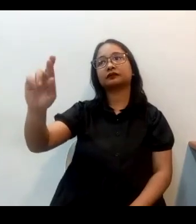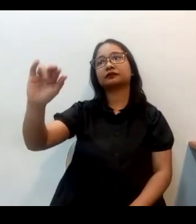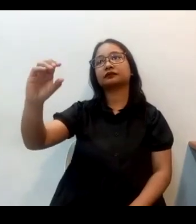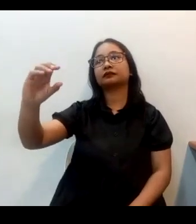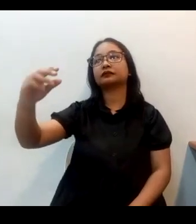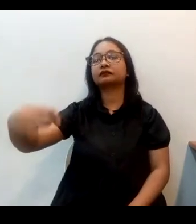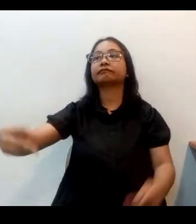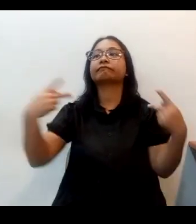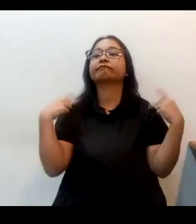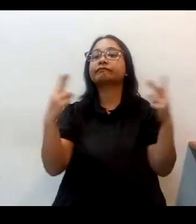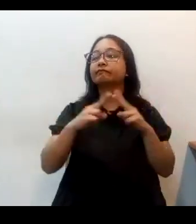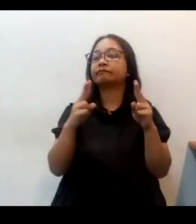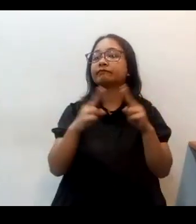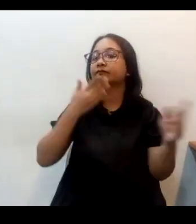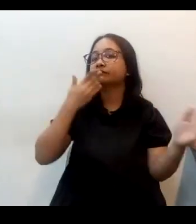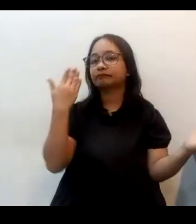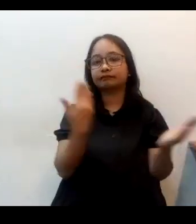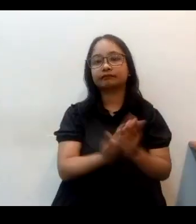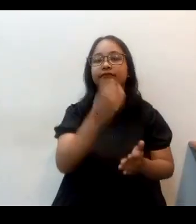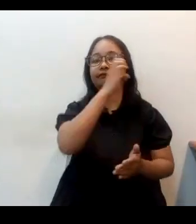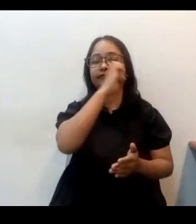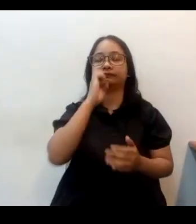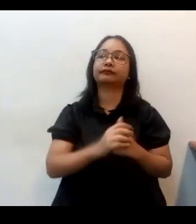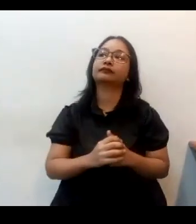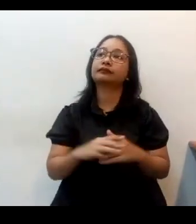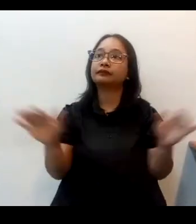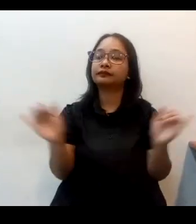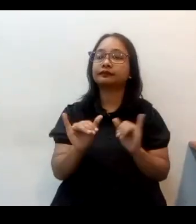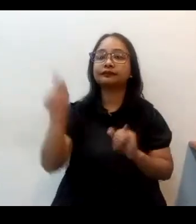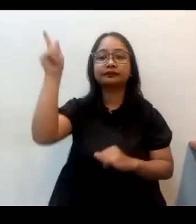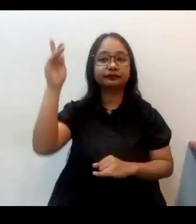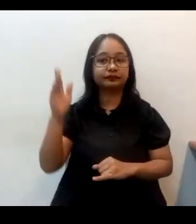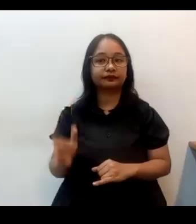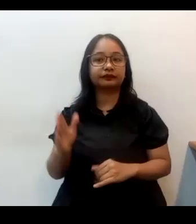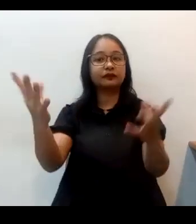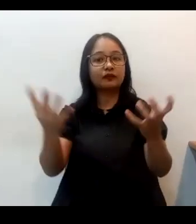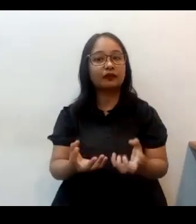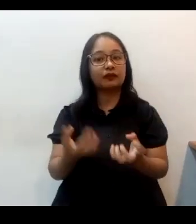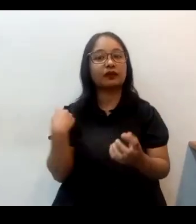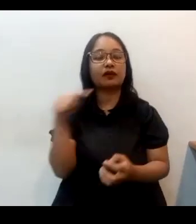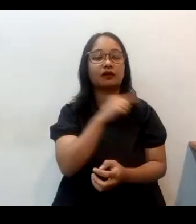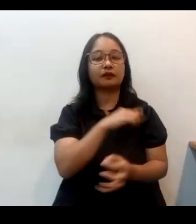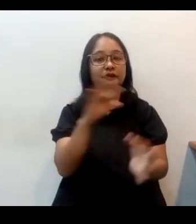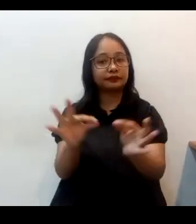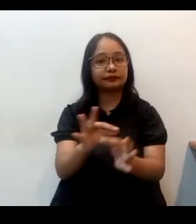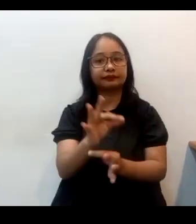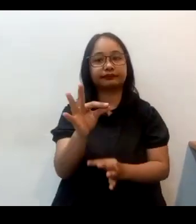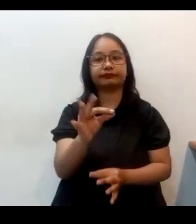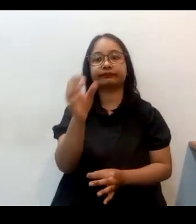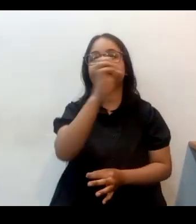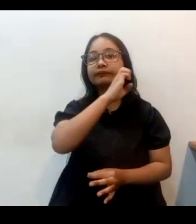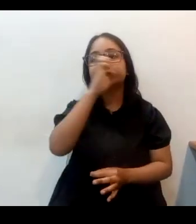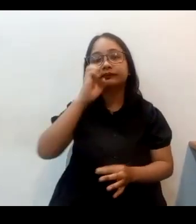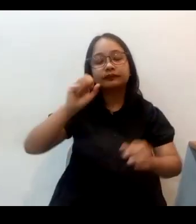paningin. God wants us, our spiritual eyes, to widely open. Kaya ninanais po ng Diyos yung ating spiritual na